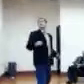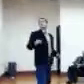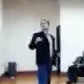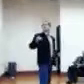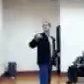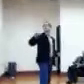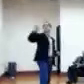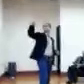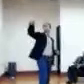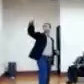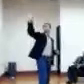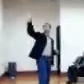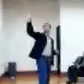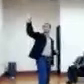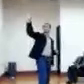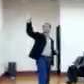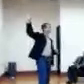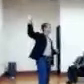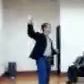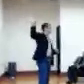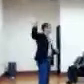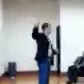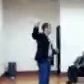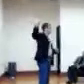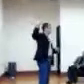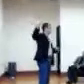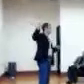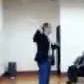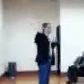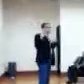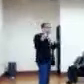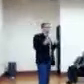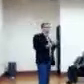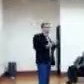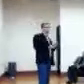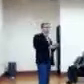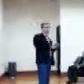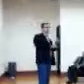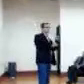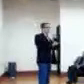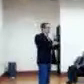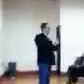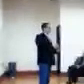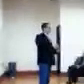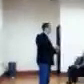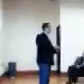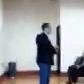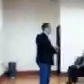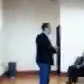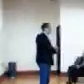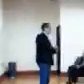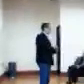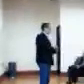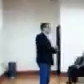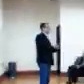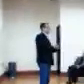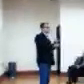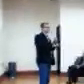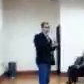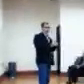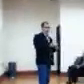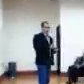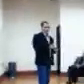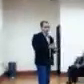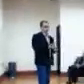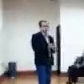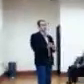Quédate ahí. El propósito no es que lean esto, solo que me sirva de referente para comunicarme con ustedes, ¿sí? ¿Verdad? Aquí, en